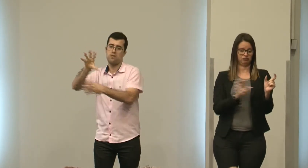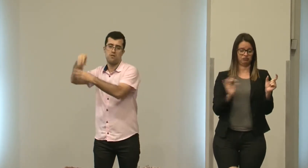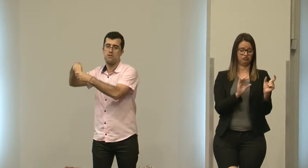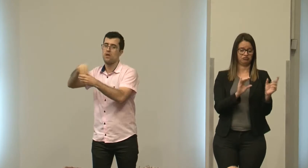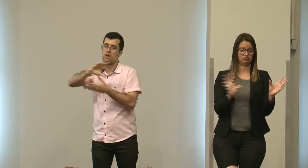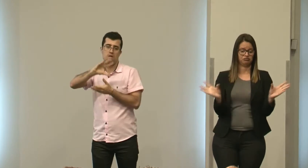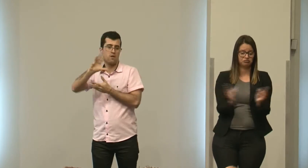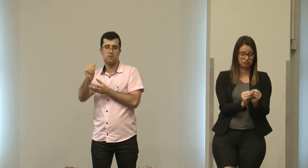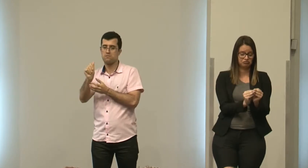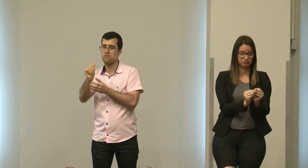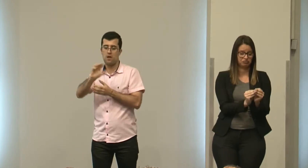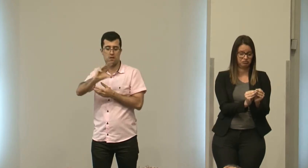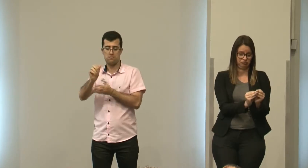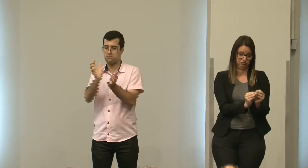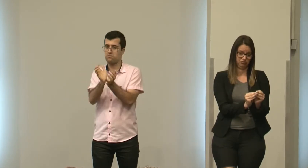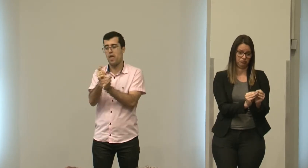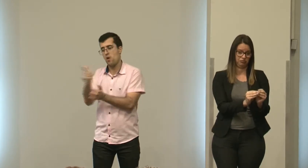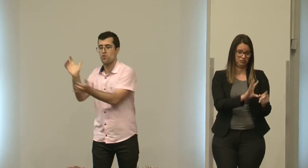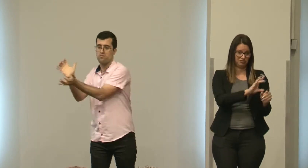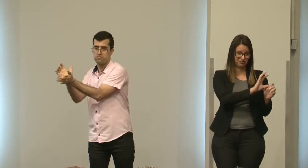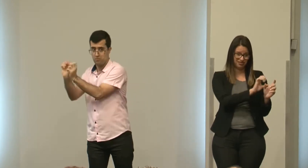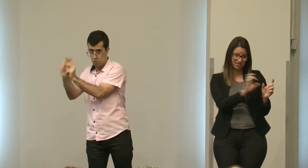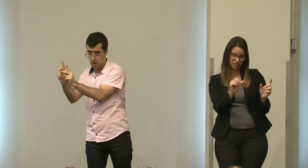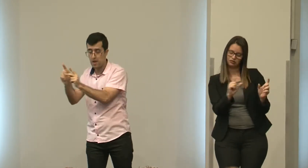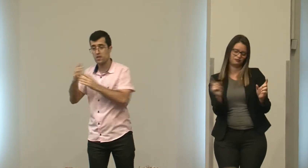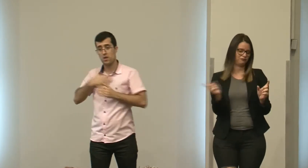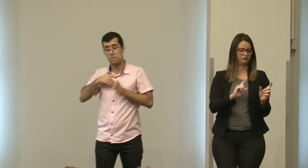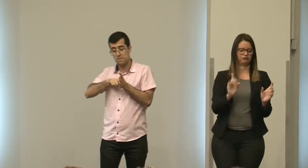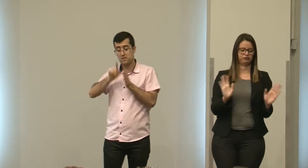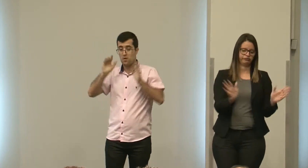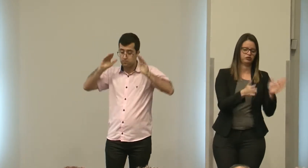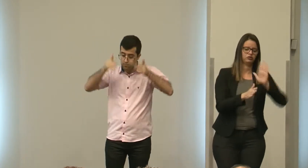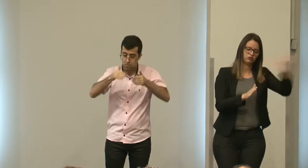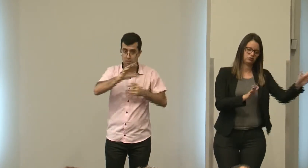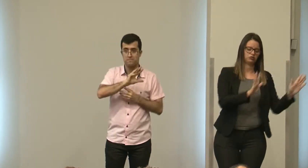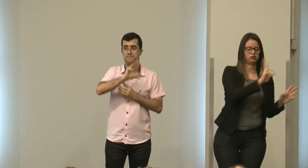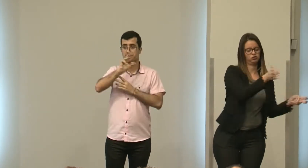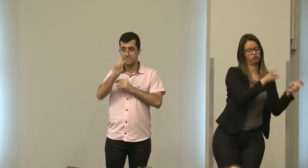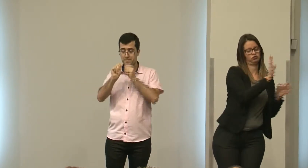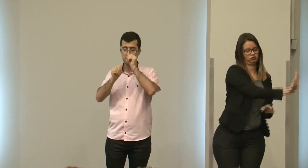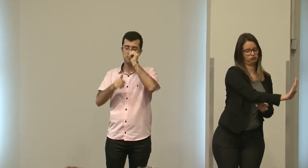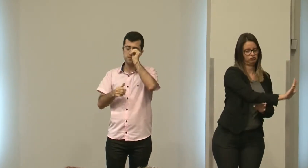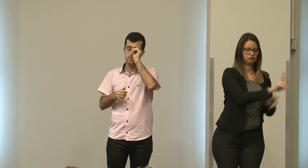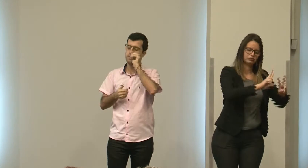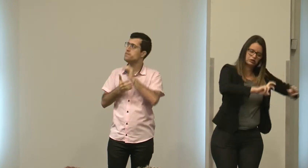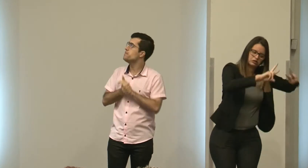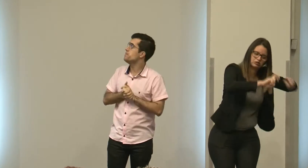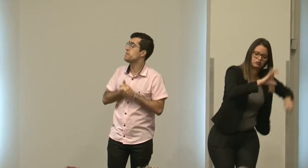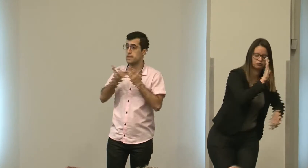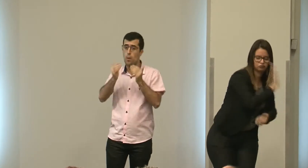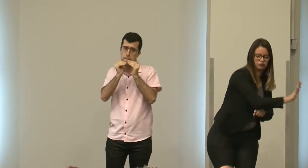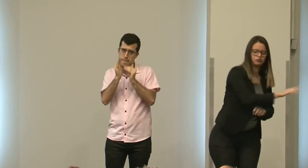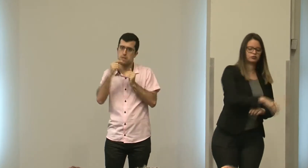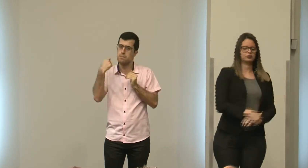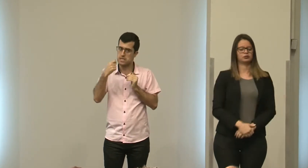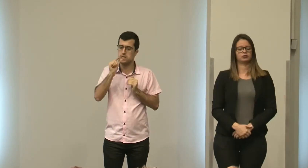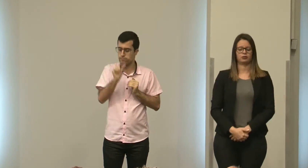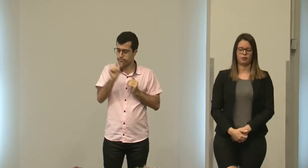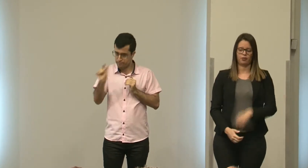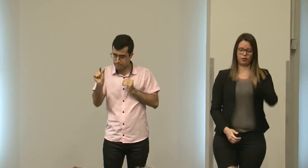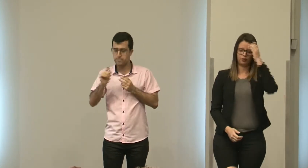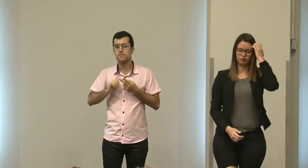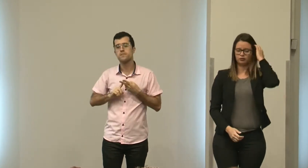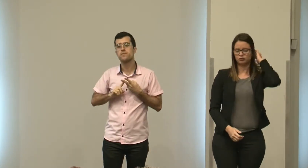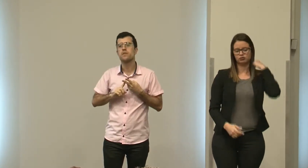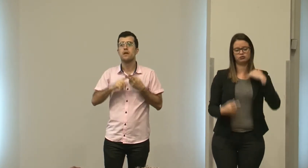faço a datilologia do sinal. Portanto, ele não é um sinal datilológico. A minha pesquisa, ela refere-se